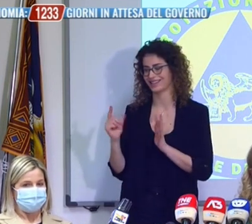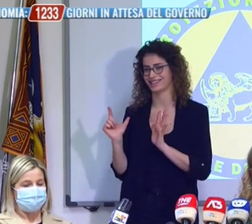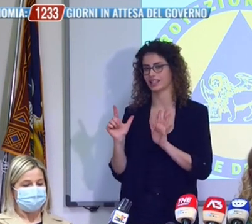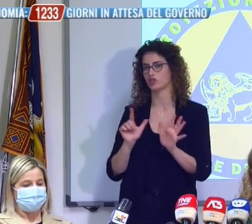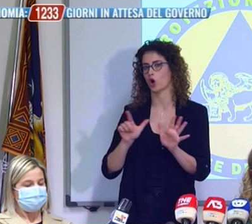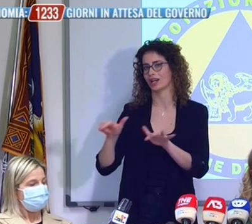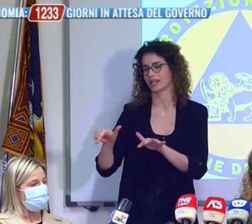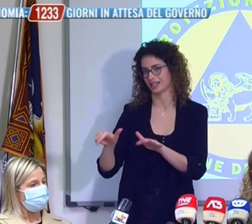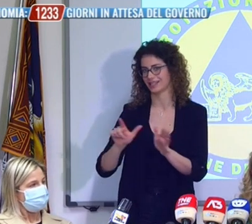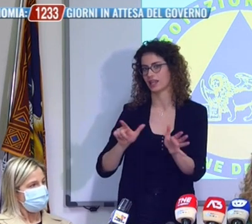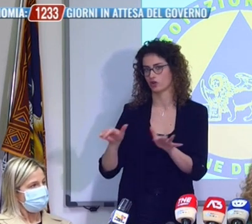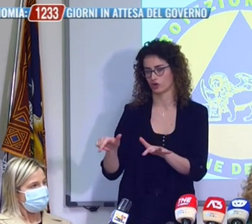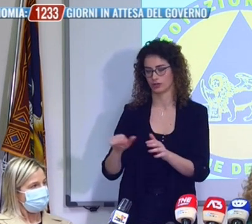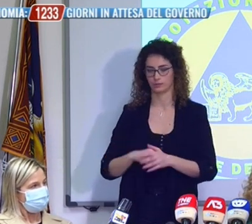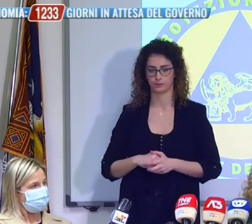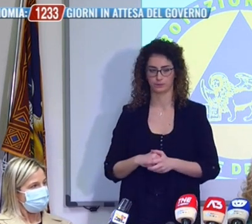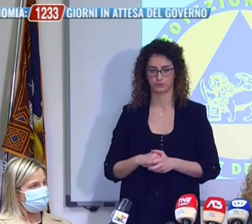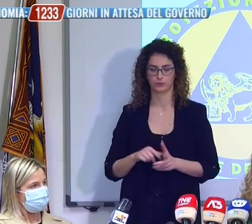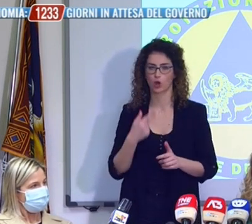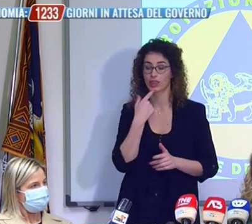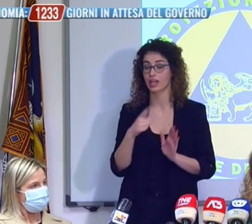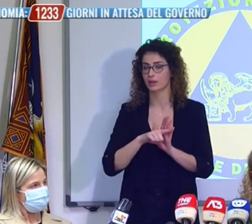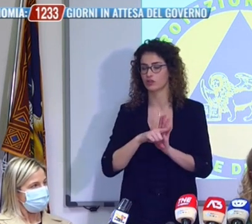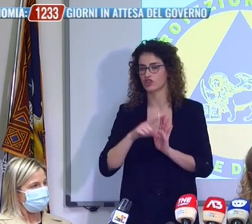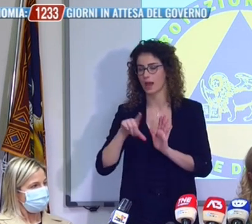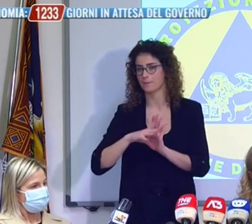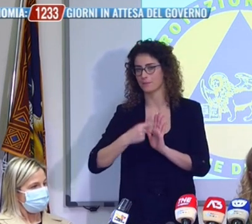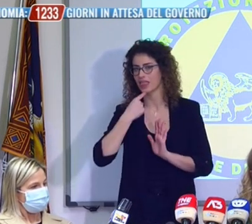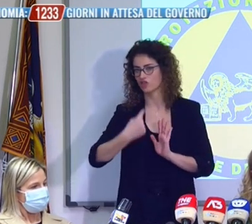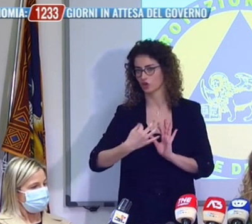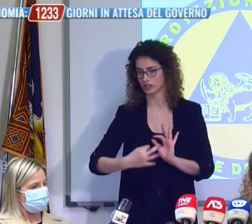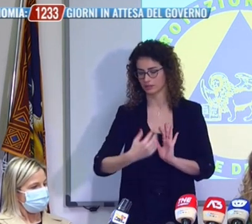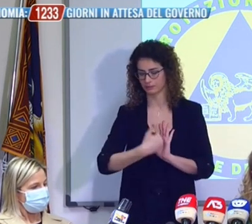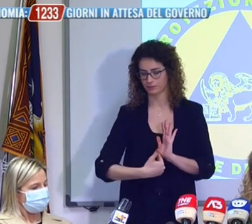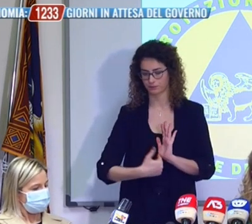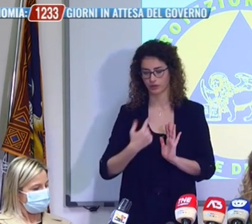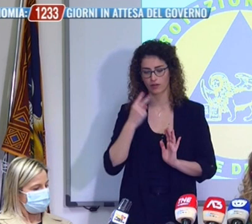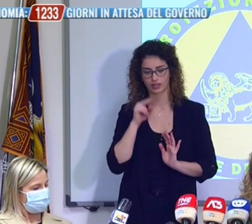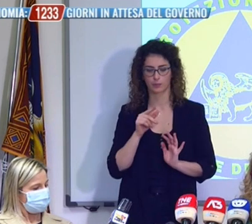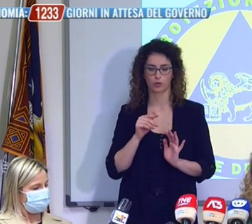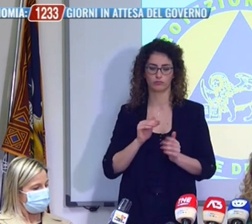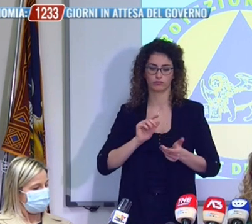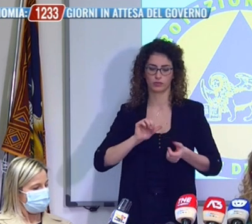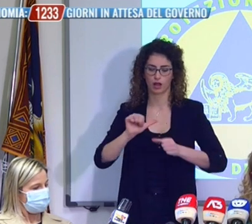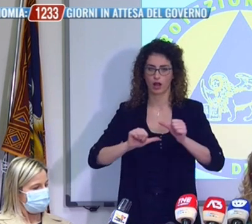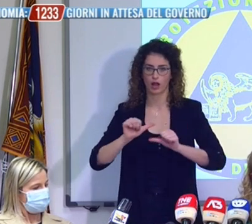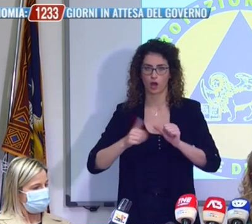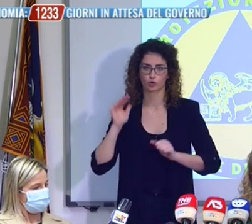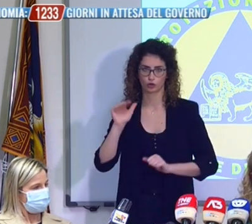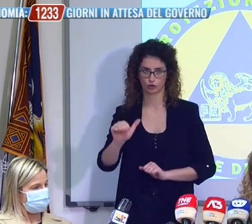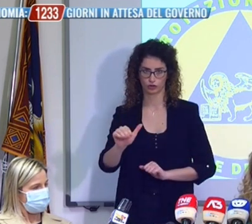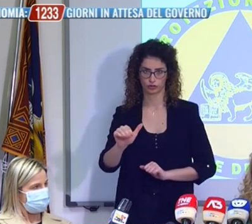7 giorni. Allora, perché così dice il DPCM, la vediamo nel suo evolversi ogni giorno e